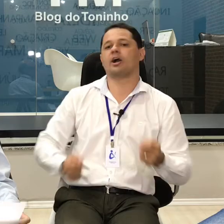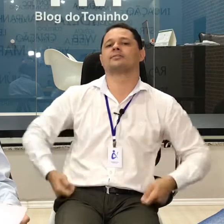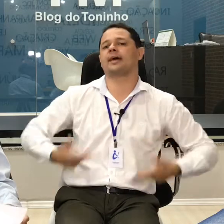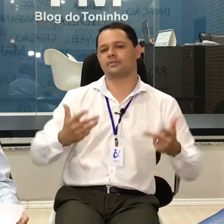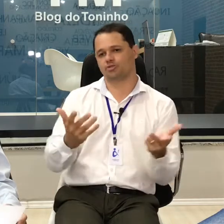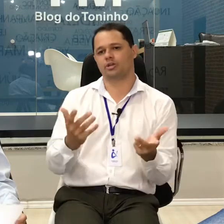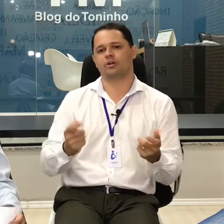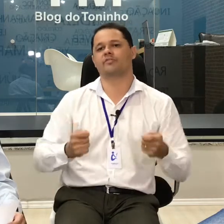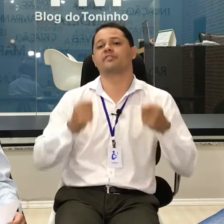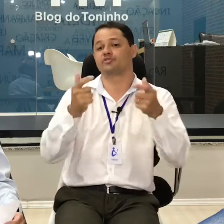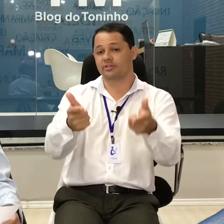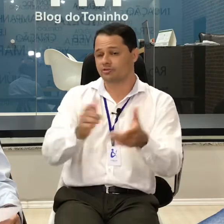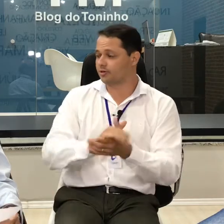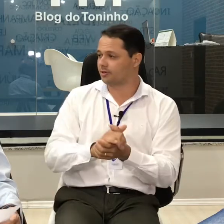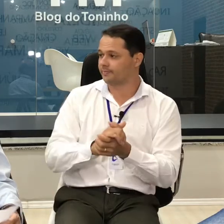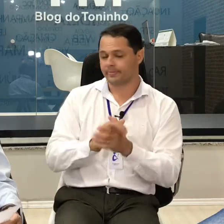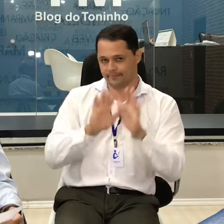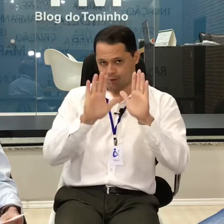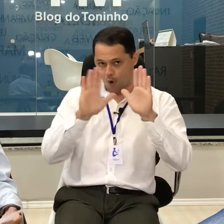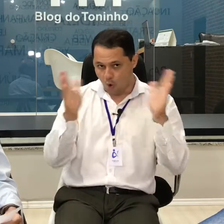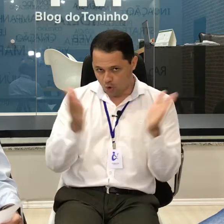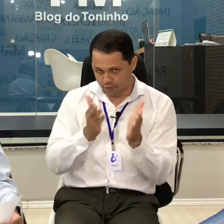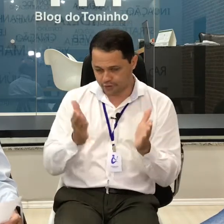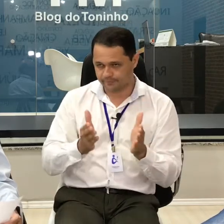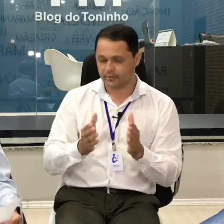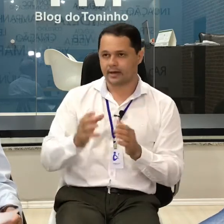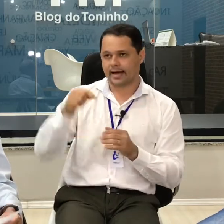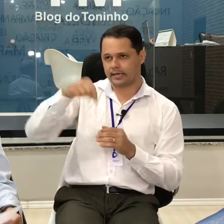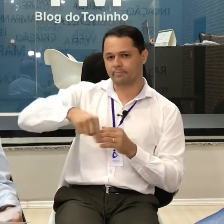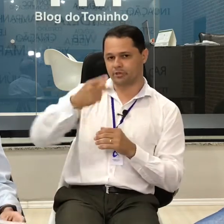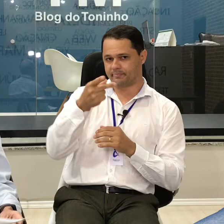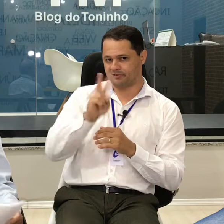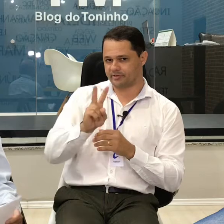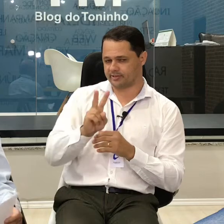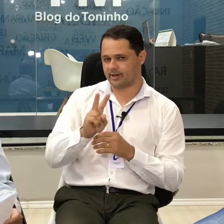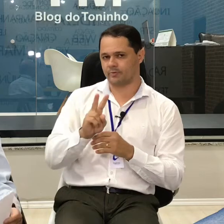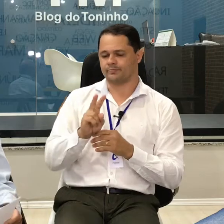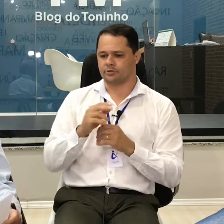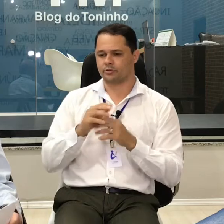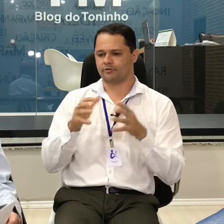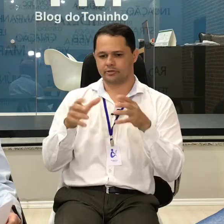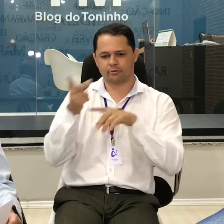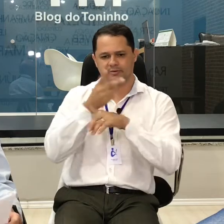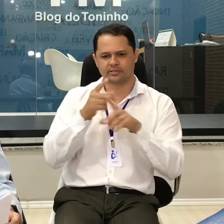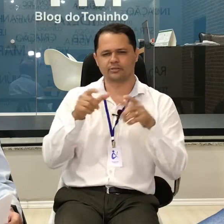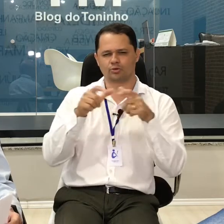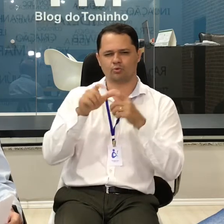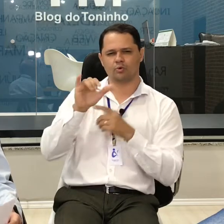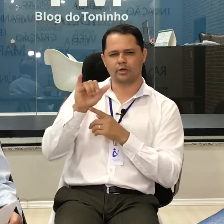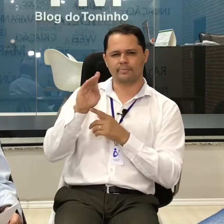gastar esse dinheiro, vou investir esse dinheiro. Hoje, aqui, por exemplo, em Venceslau, nós fizemos uma pesquisa junto com o